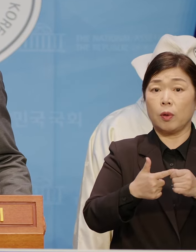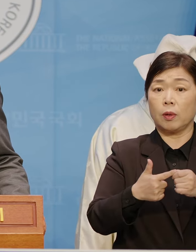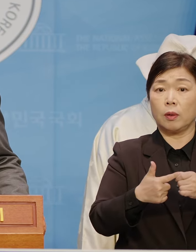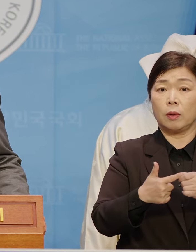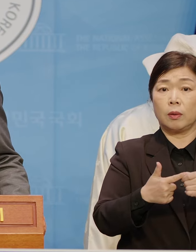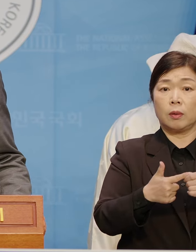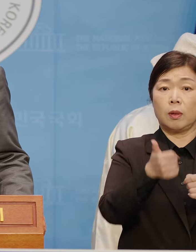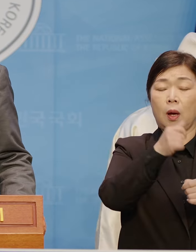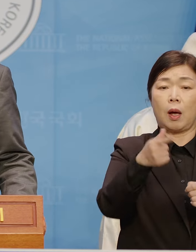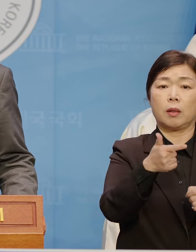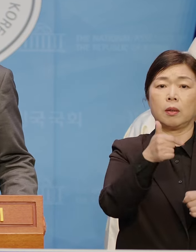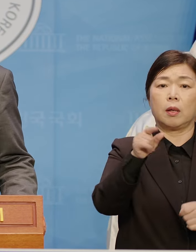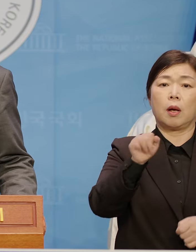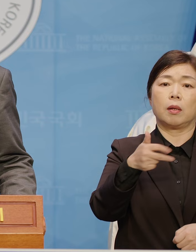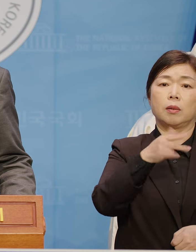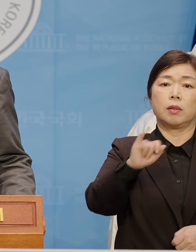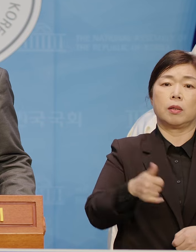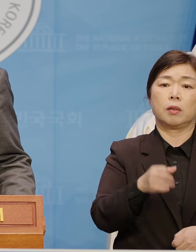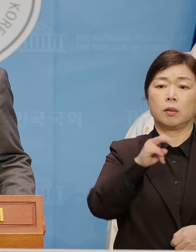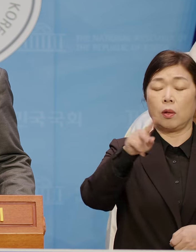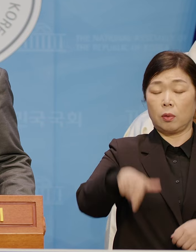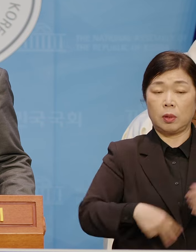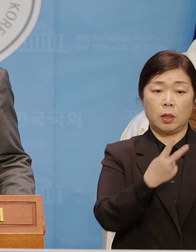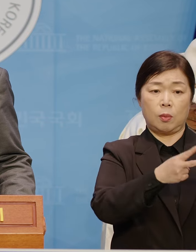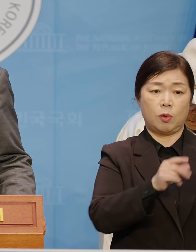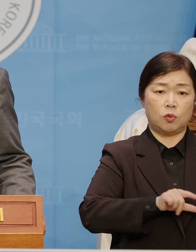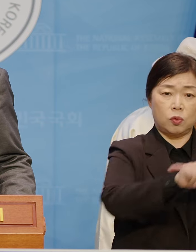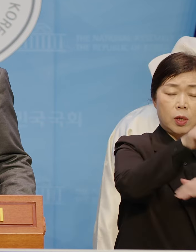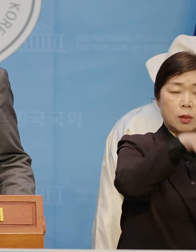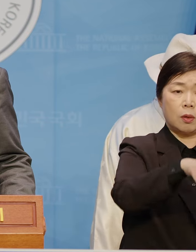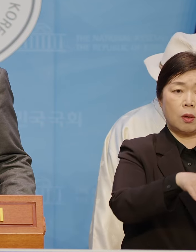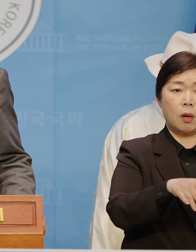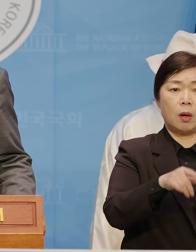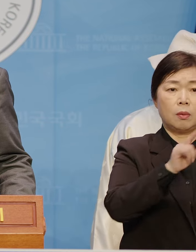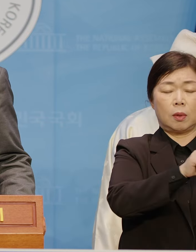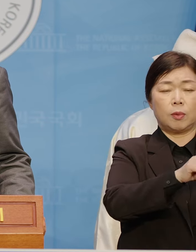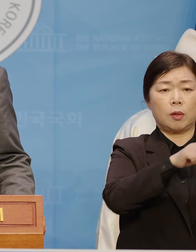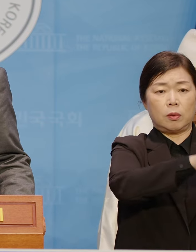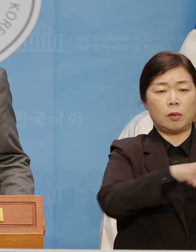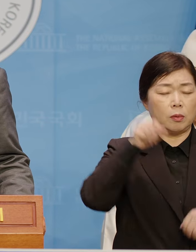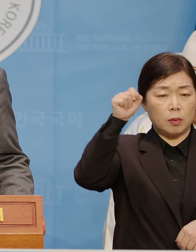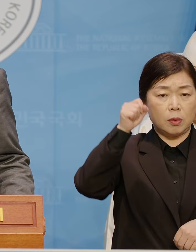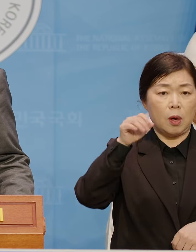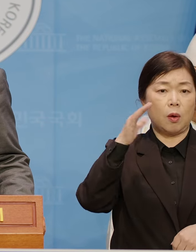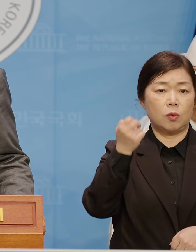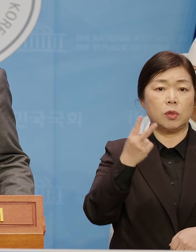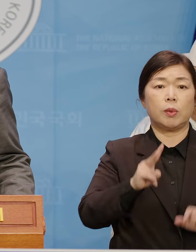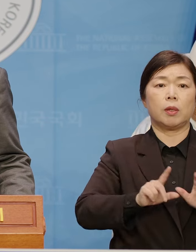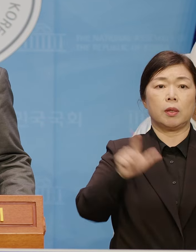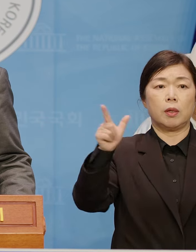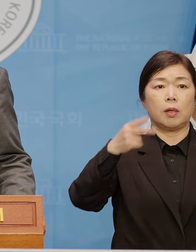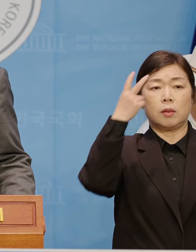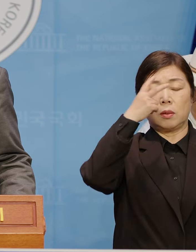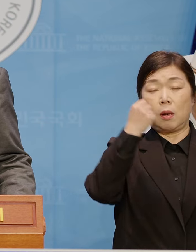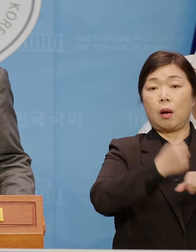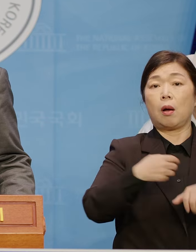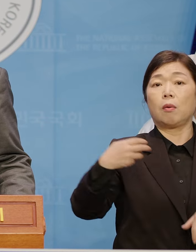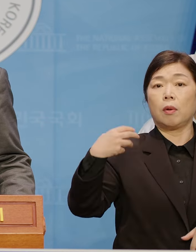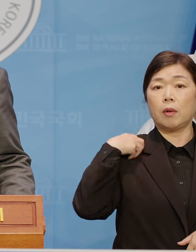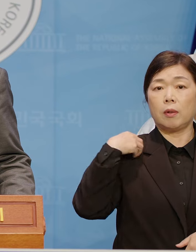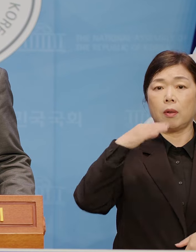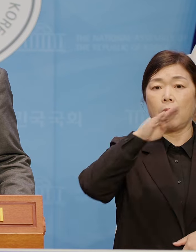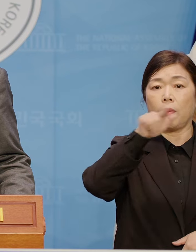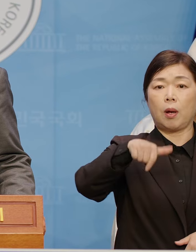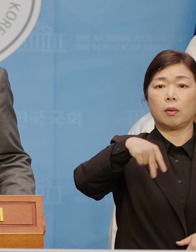한강진역 2번 출구에서 김건희 구속을 위한 무기한 농성장 지킴이로 92일 지킴이 하고 있는 목사